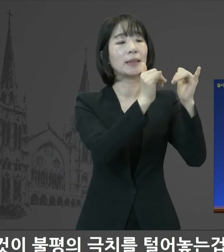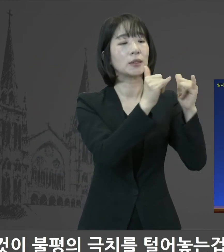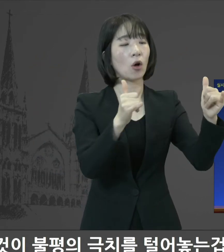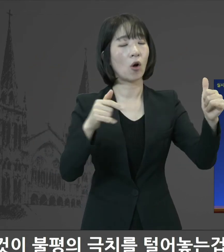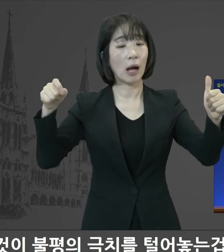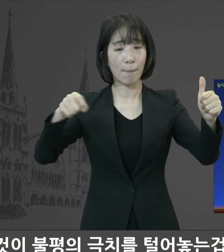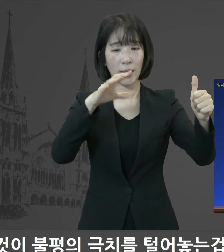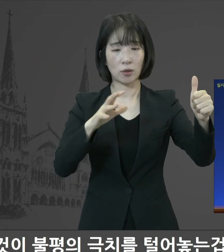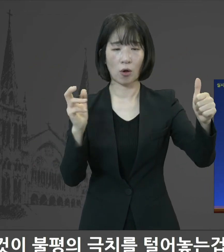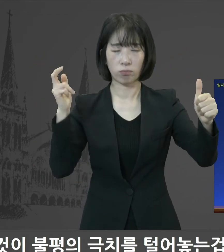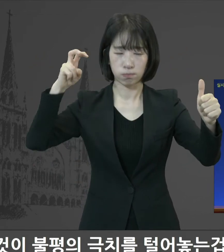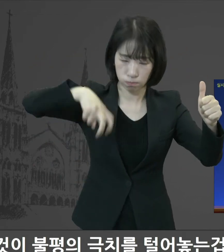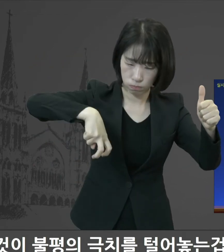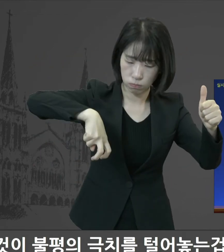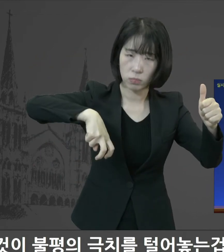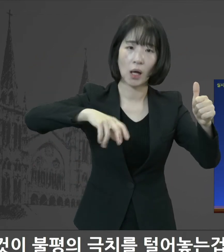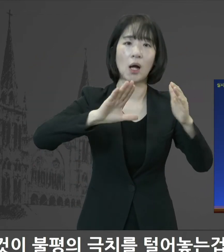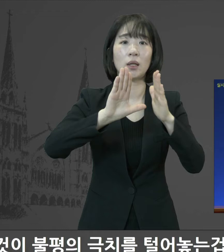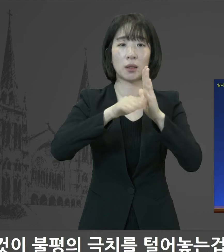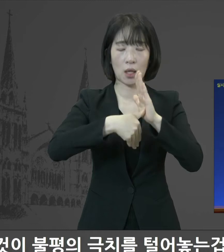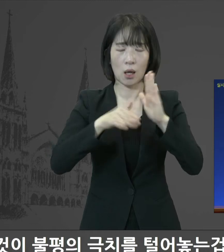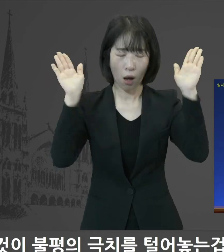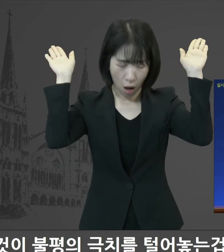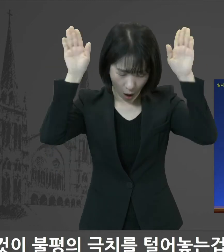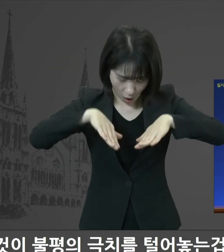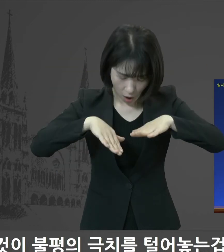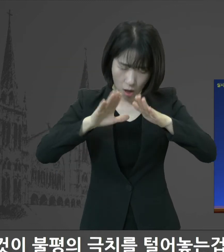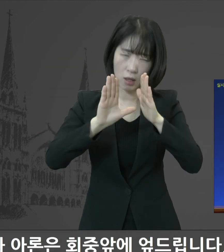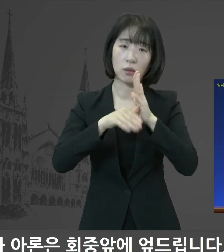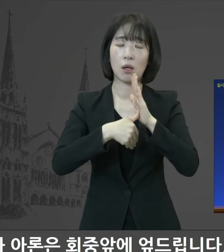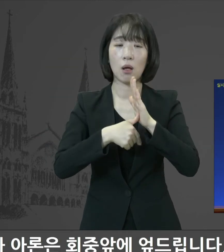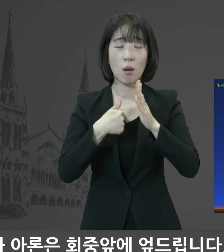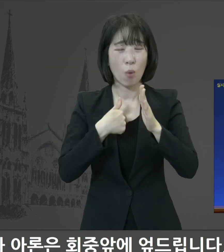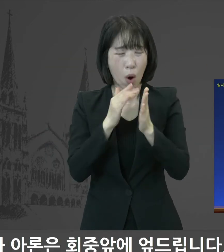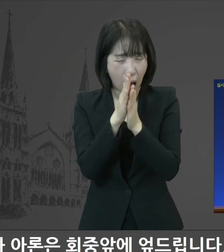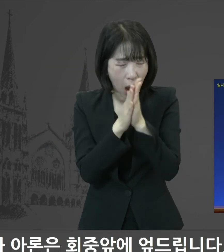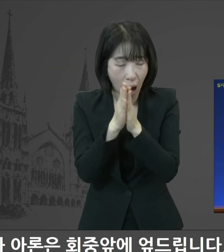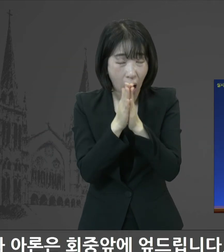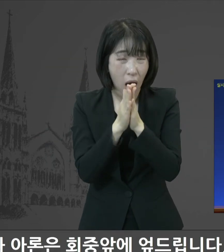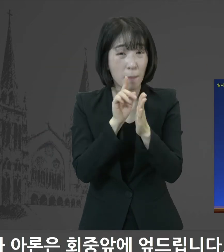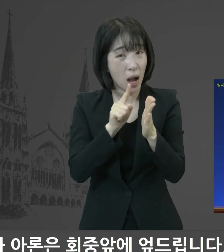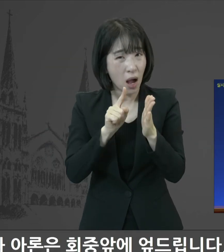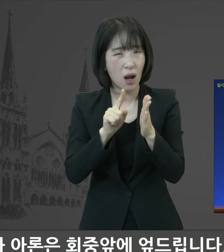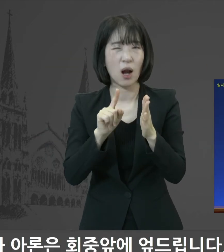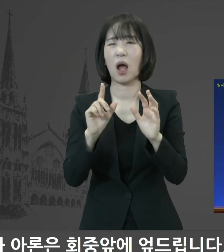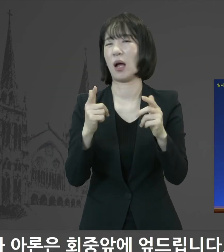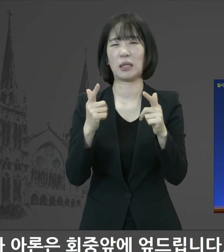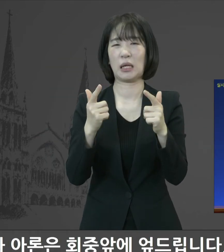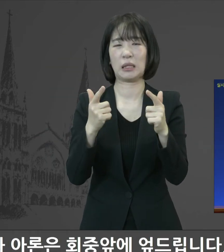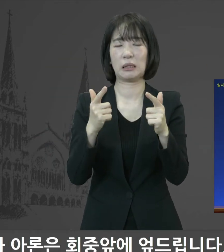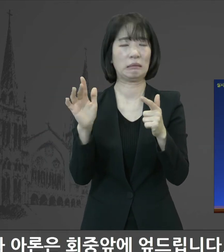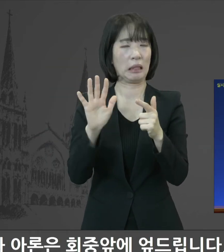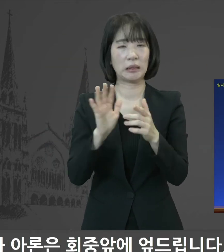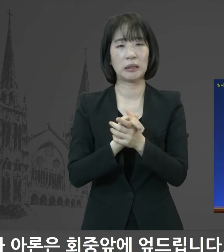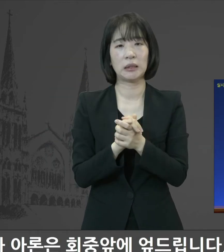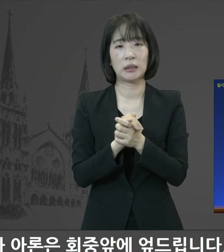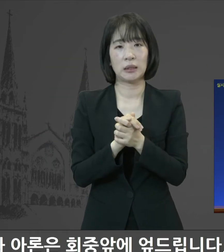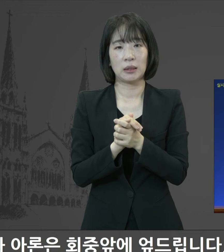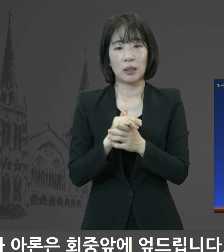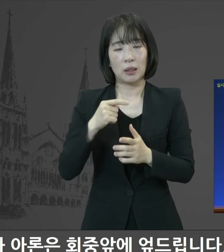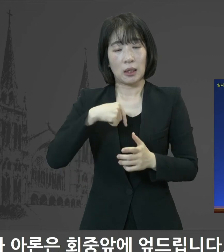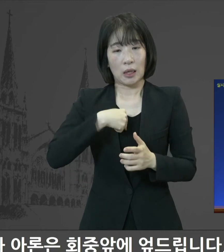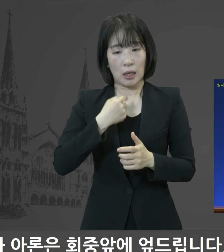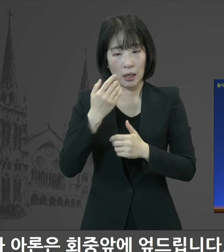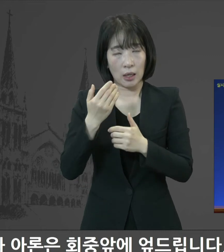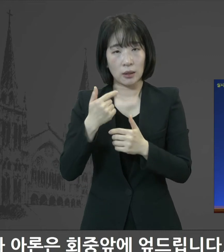좀 부적절한 해석이 있는데, 기도한 겁니다. 근데 제가 참 여기서 기도하는 모습을 보면서 제 마음속에